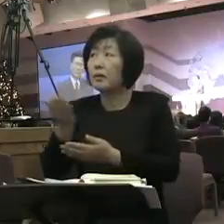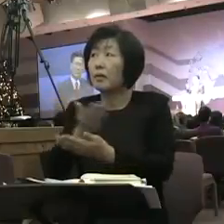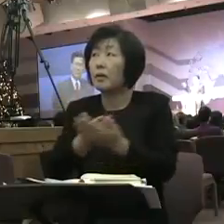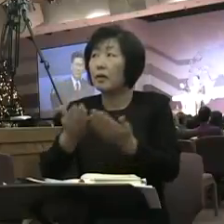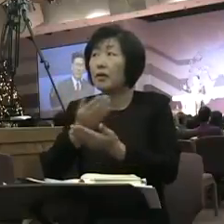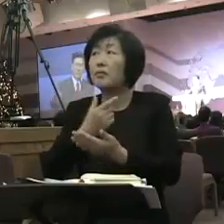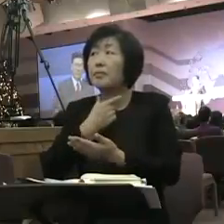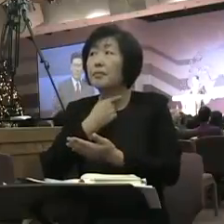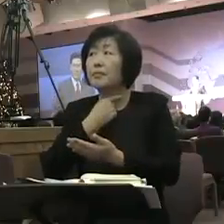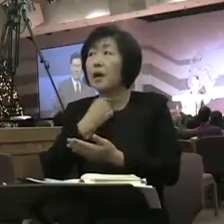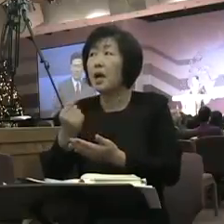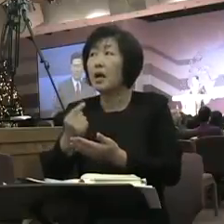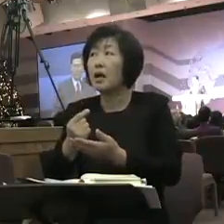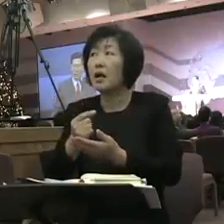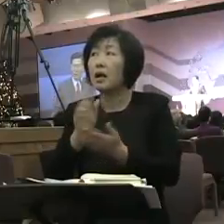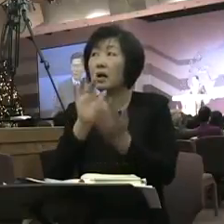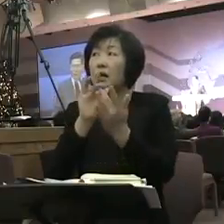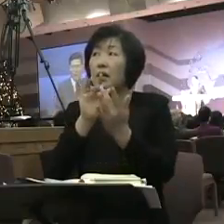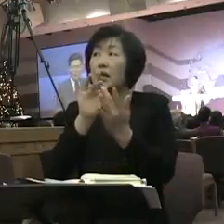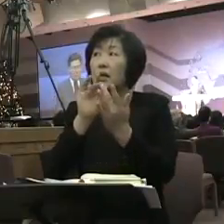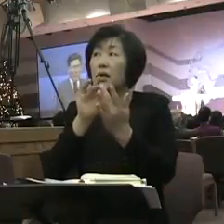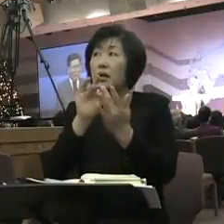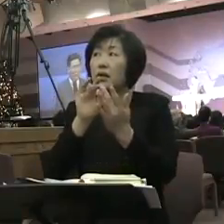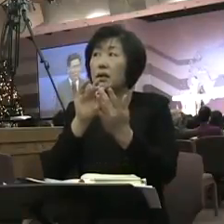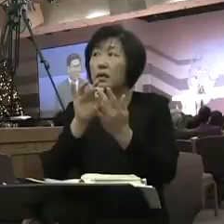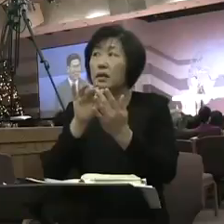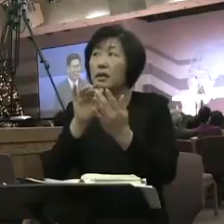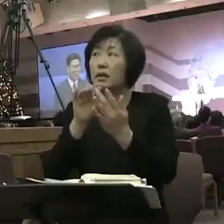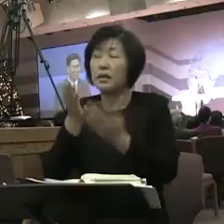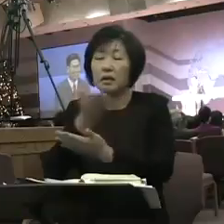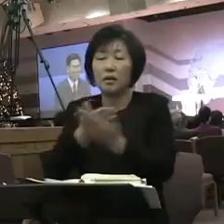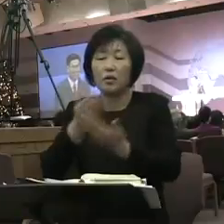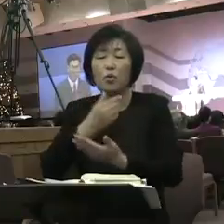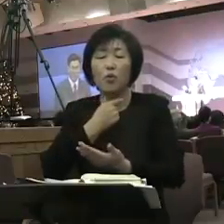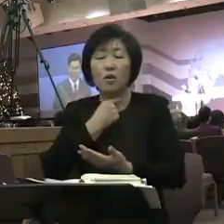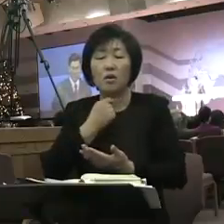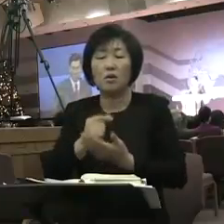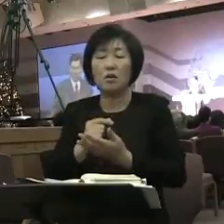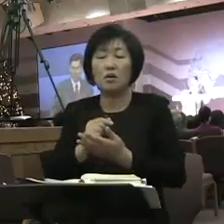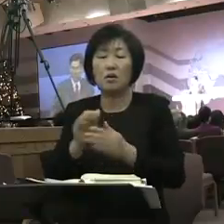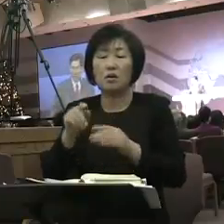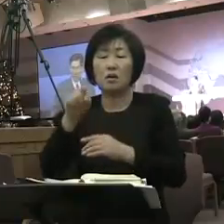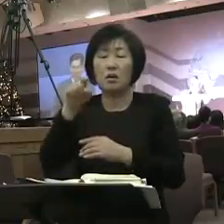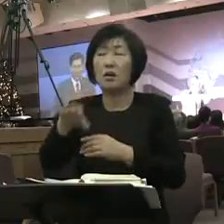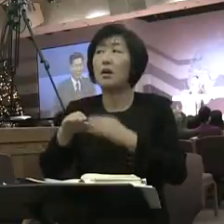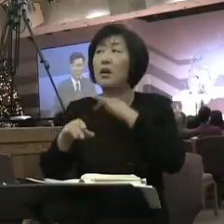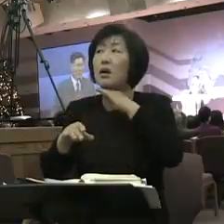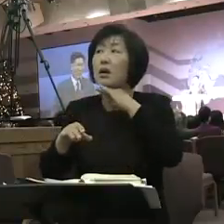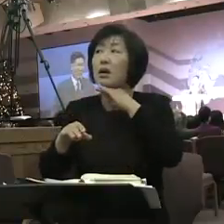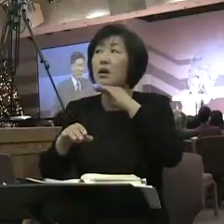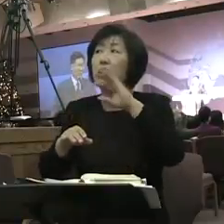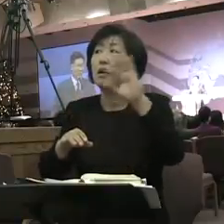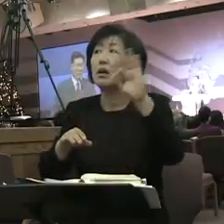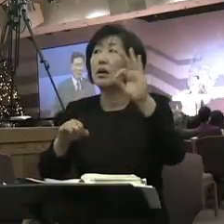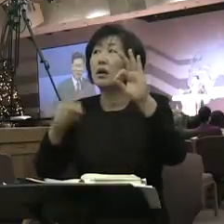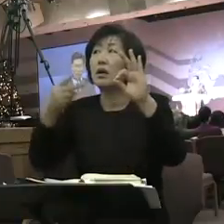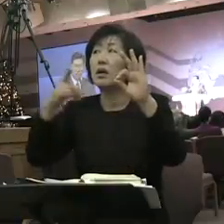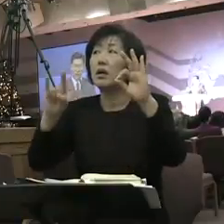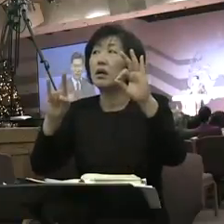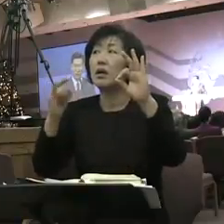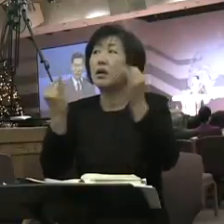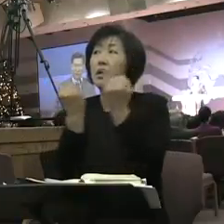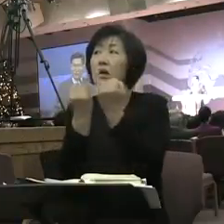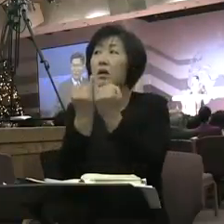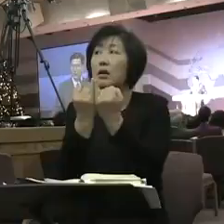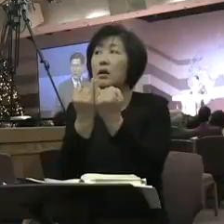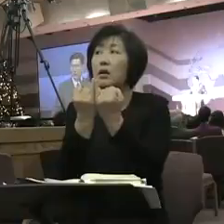그런 조크를 제가 그 인터넷에서 한번 봐갖고 여러분들과 좀 나누기를 원했어요. 여기 10대 여성들이 굉장히 많은데